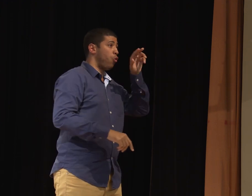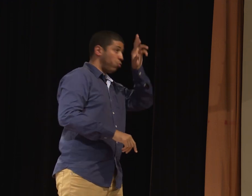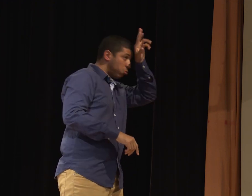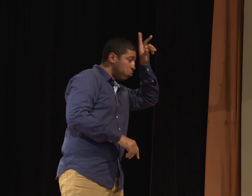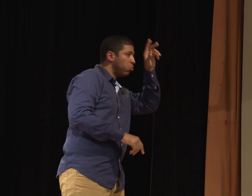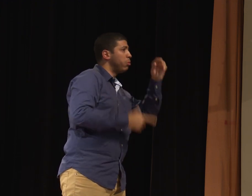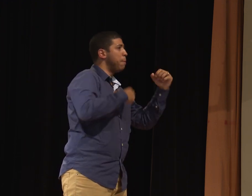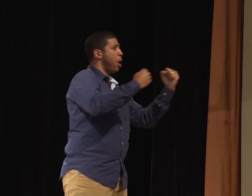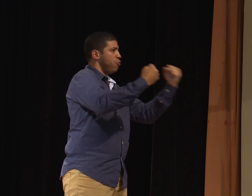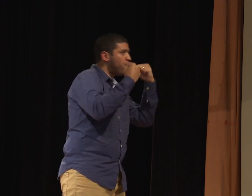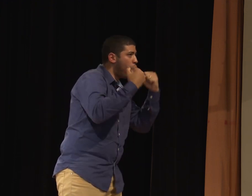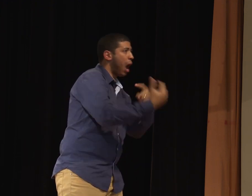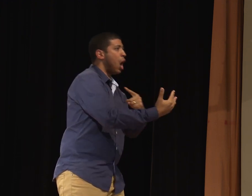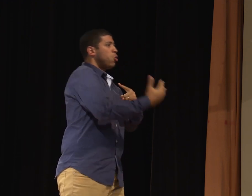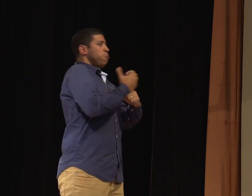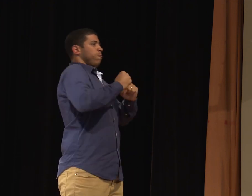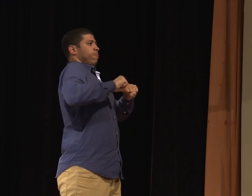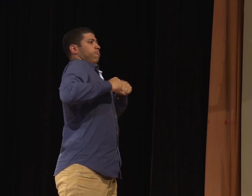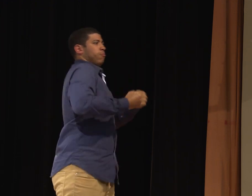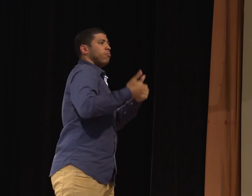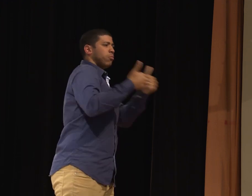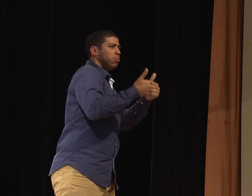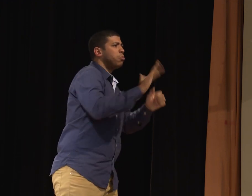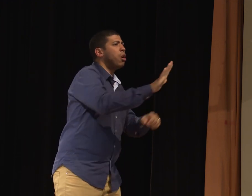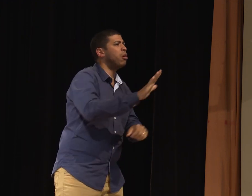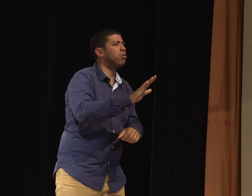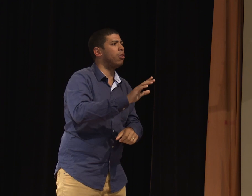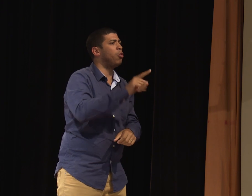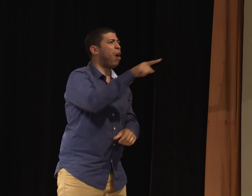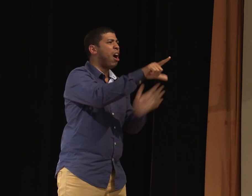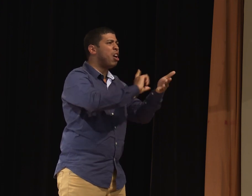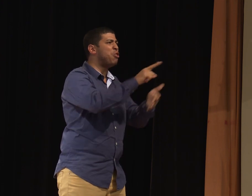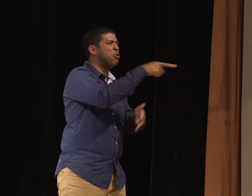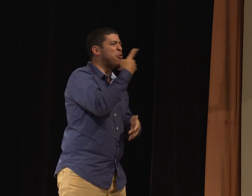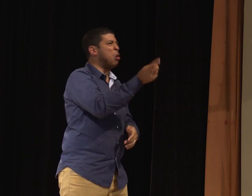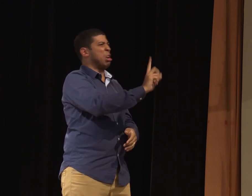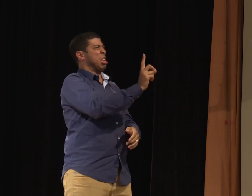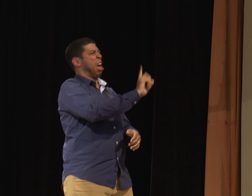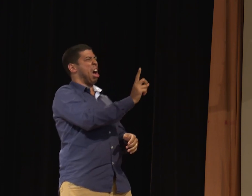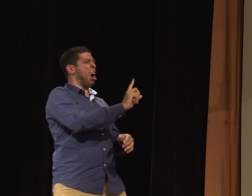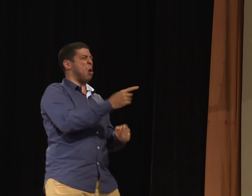pergunta. Então, fica porque o grilo ele é mais forte, ele deixa a gente mais forte, saudável.